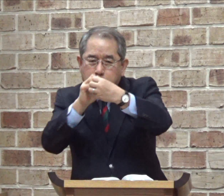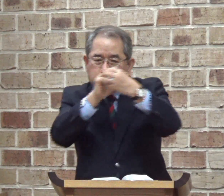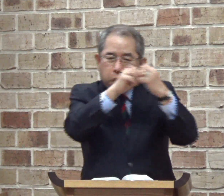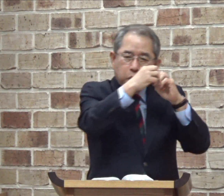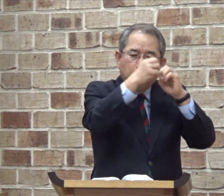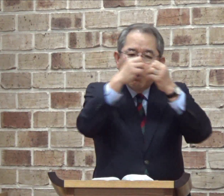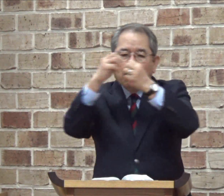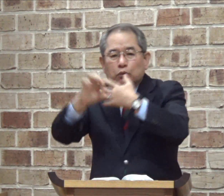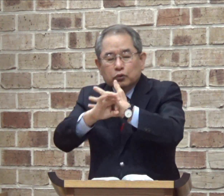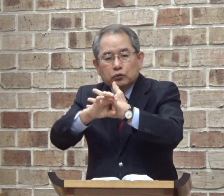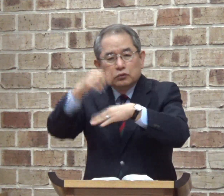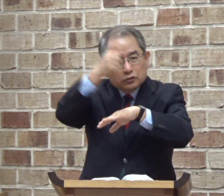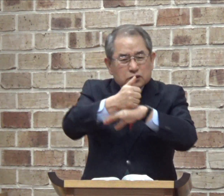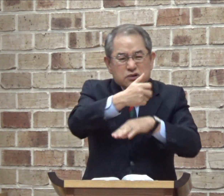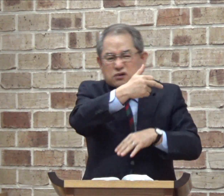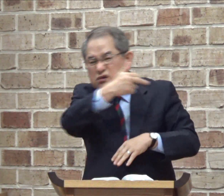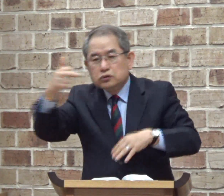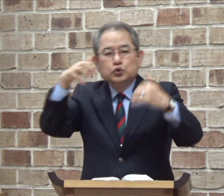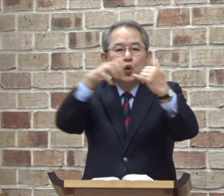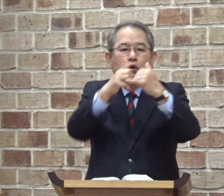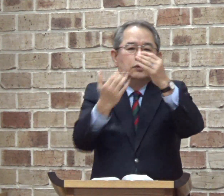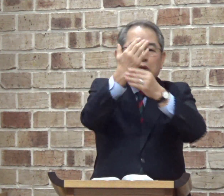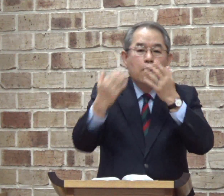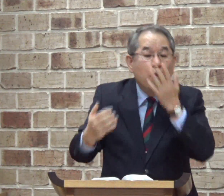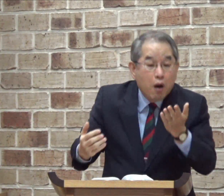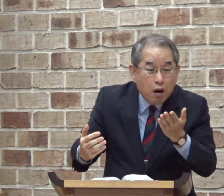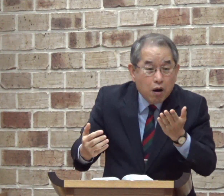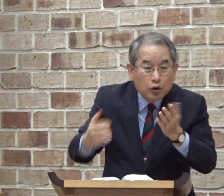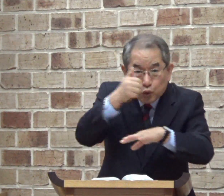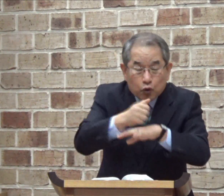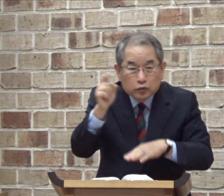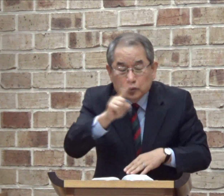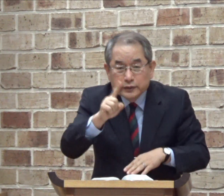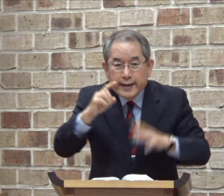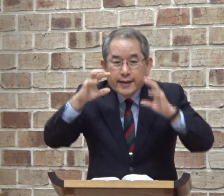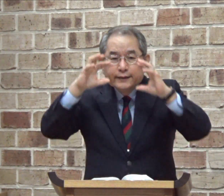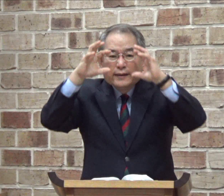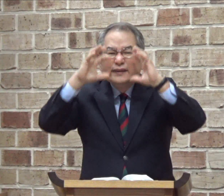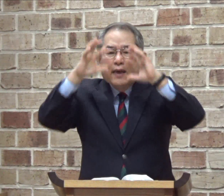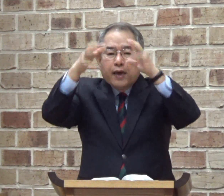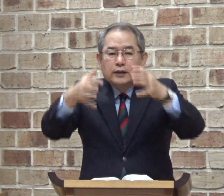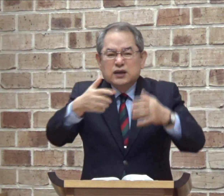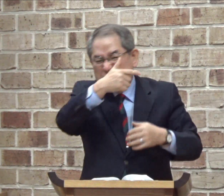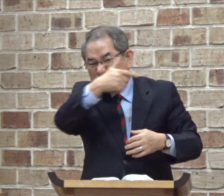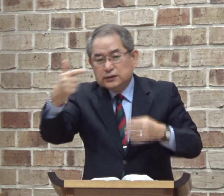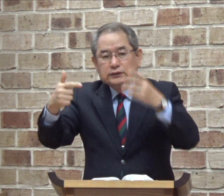다시 또 전쟁이 일어날 위기에 놓여 있어서 불안한 상황입니다. 불안한 이유는